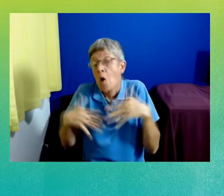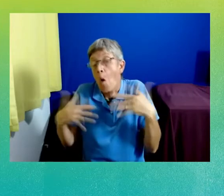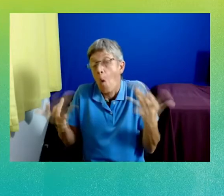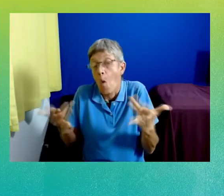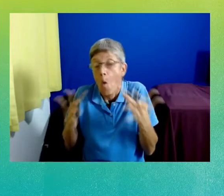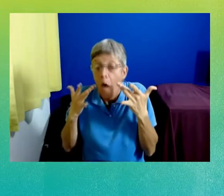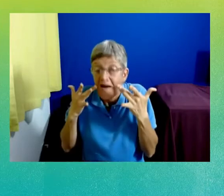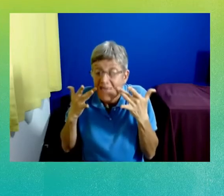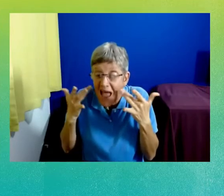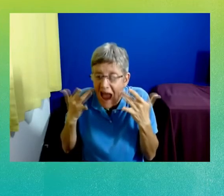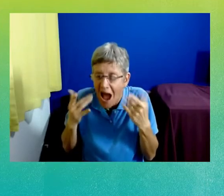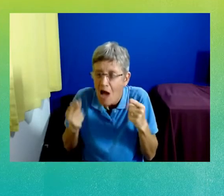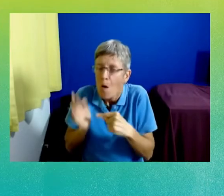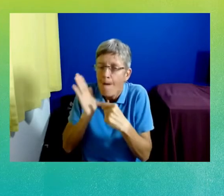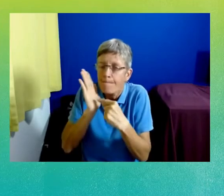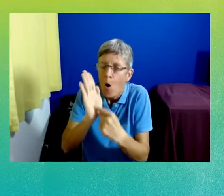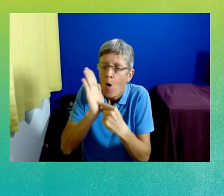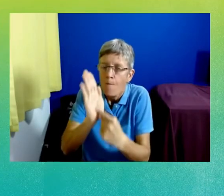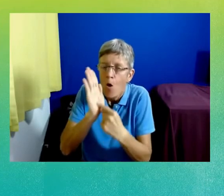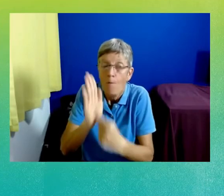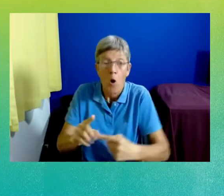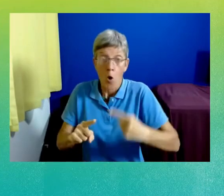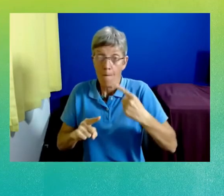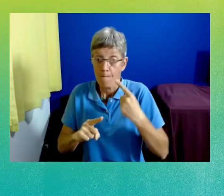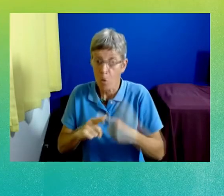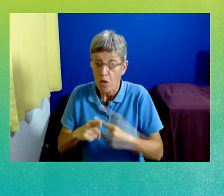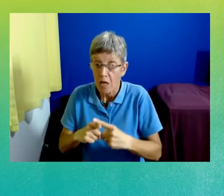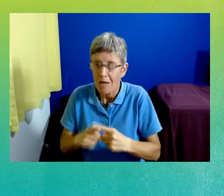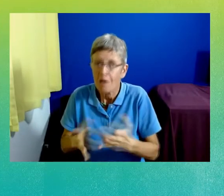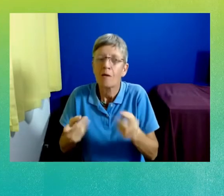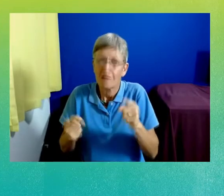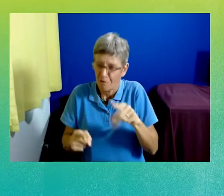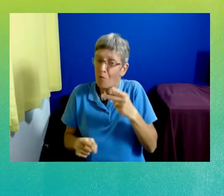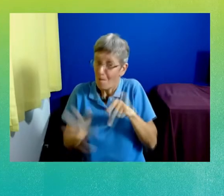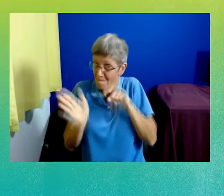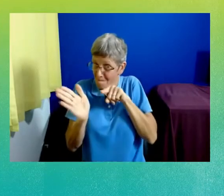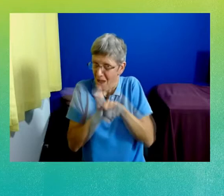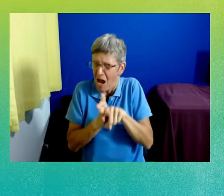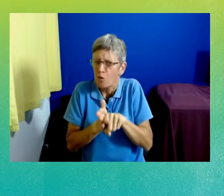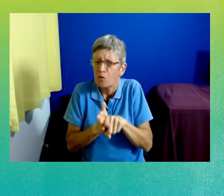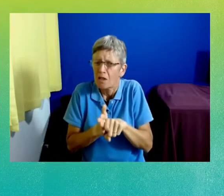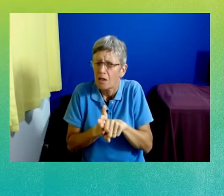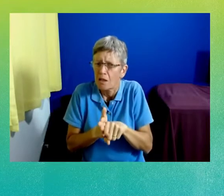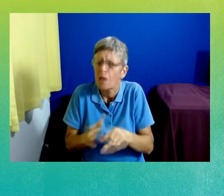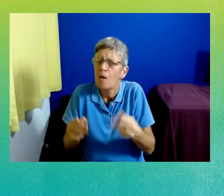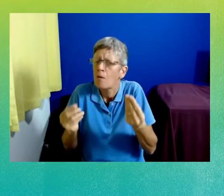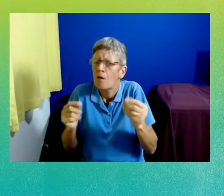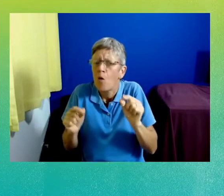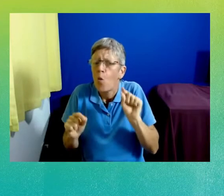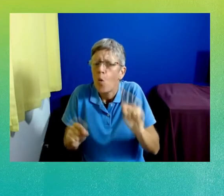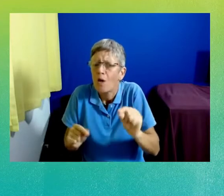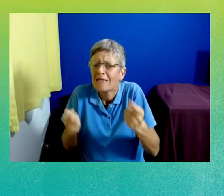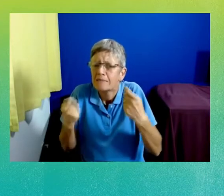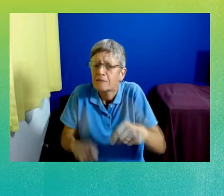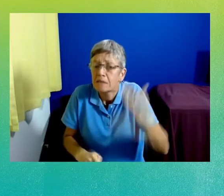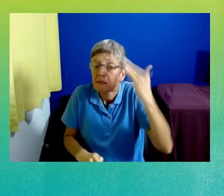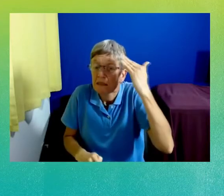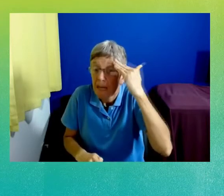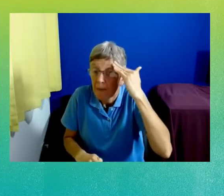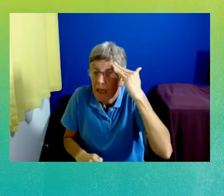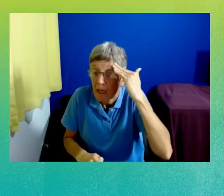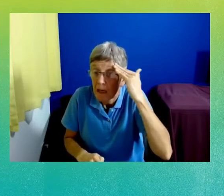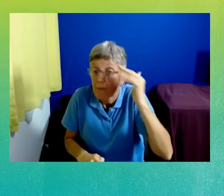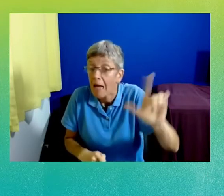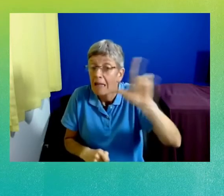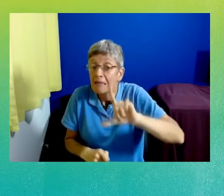histórias, narram histórias, ou contam piadas, ou estão no teatro. Por que é importante mostrar isso? Qual